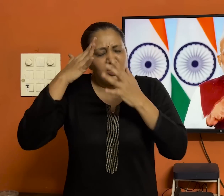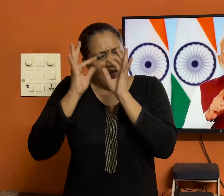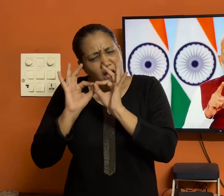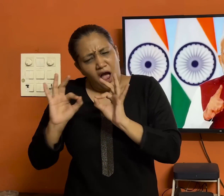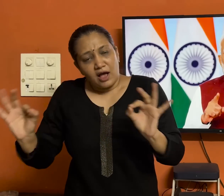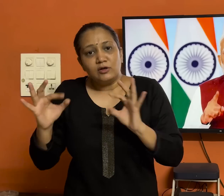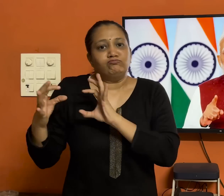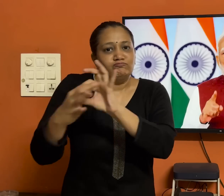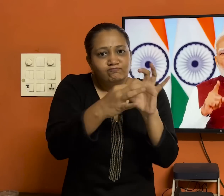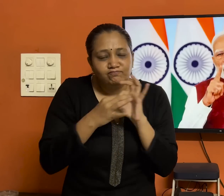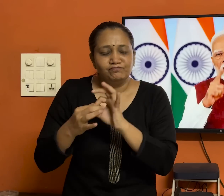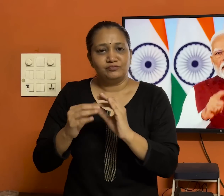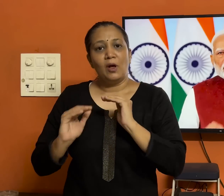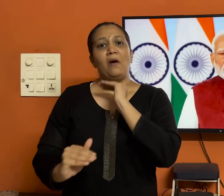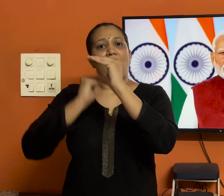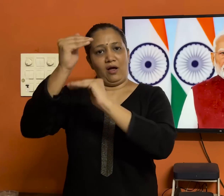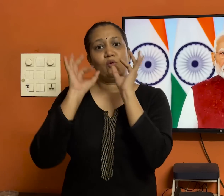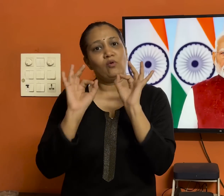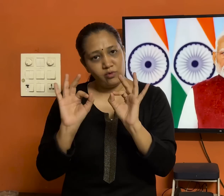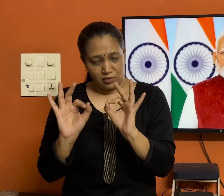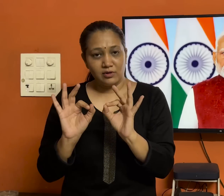शांति और समृद्धि की तरफ बढ़े,